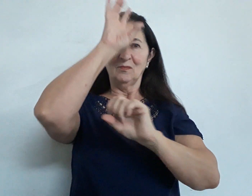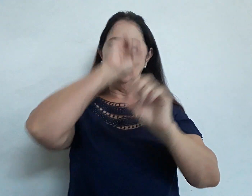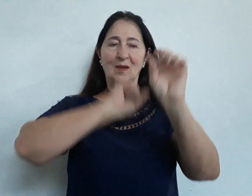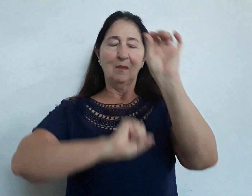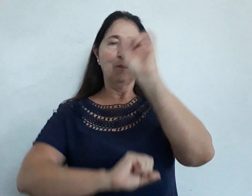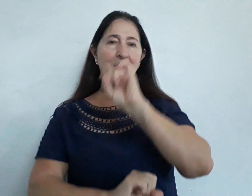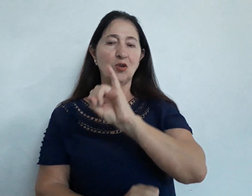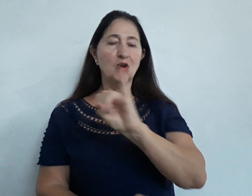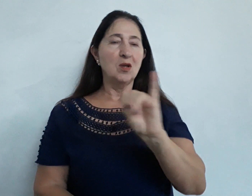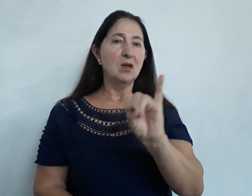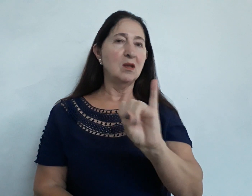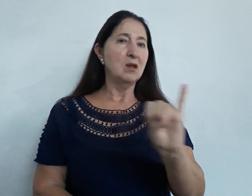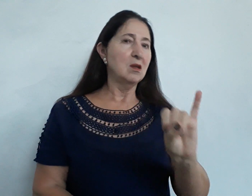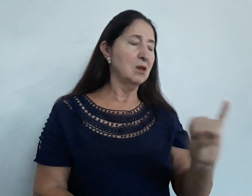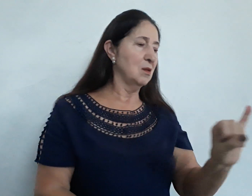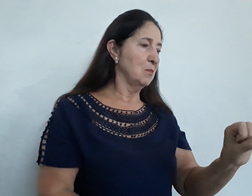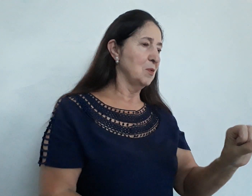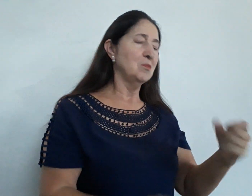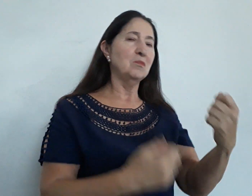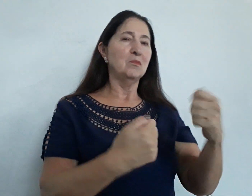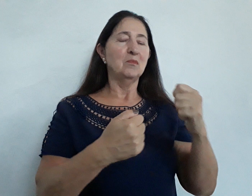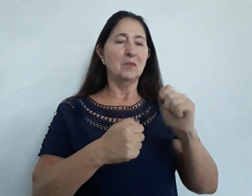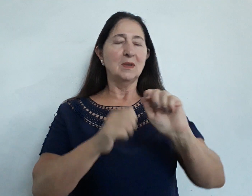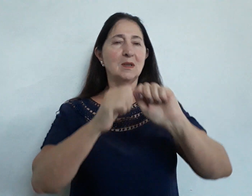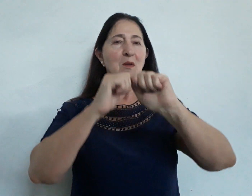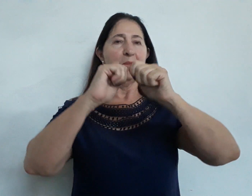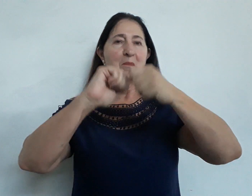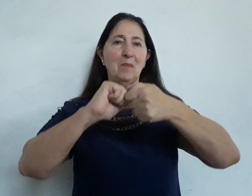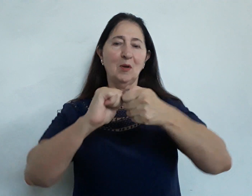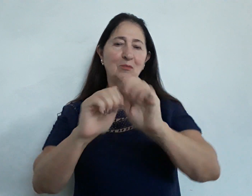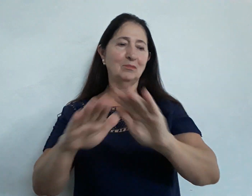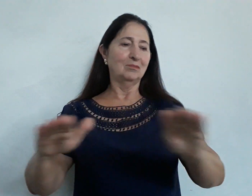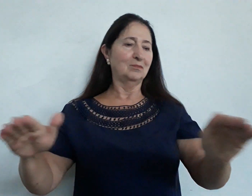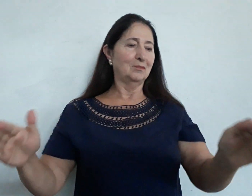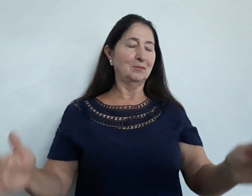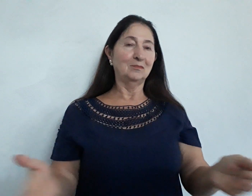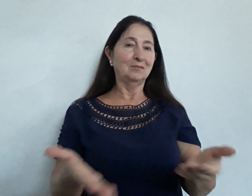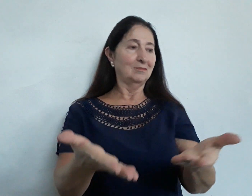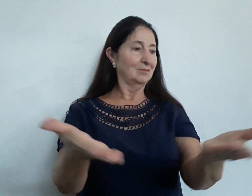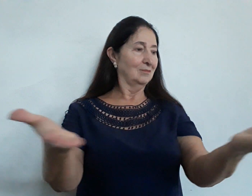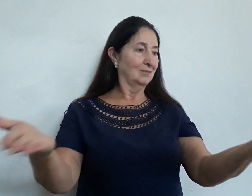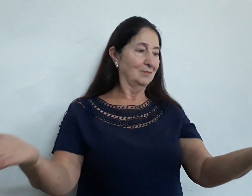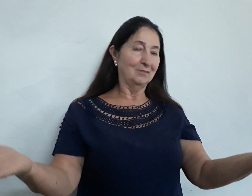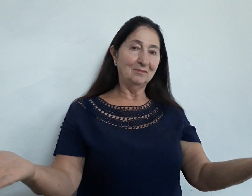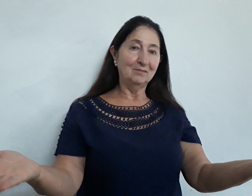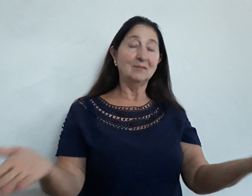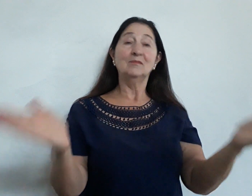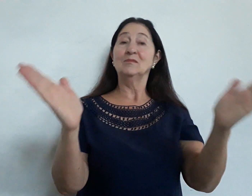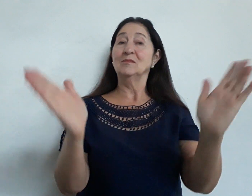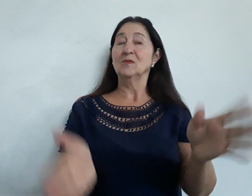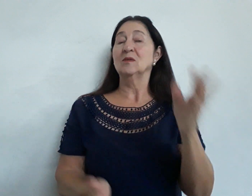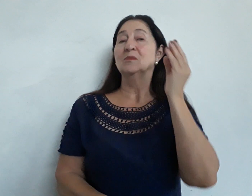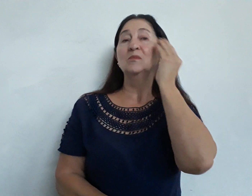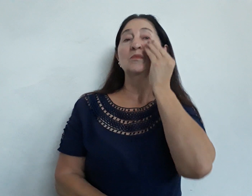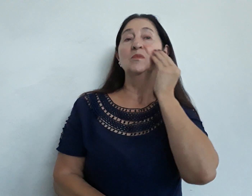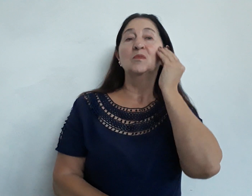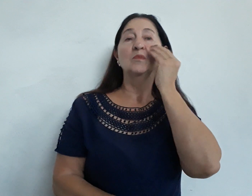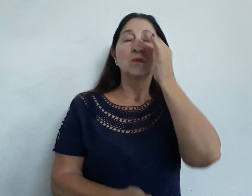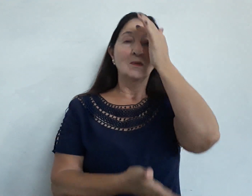irmãos e todos devem ter pão na sua mesa. E a partir dessa grande experiência de fé, desse grande milagre